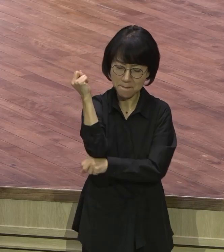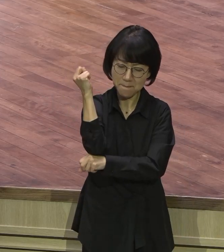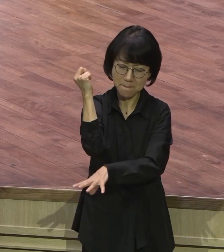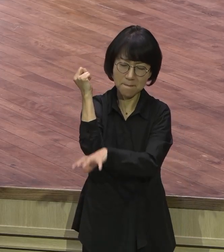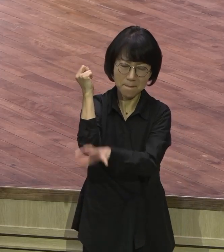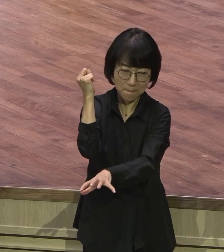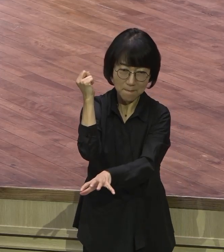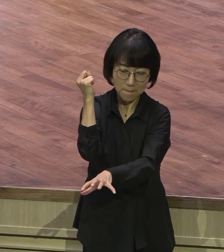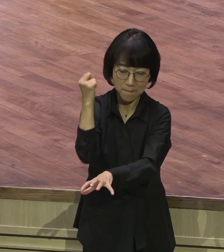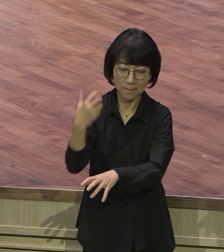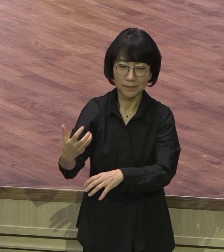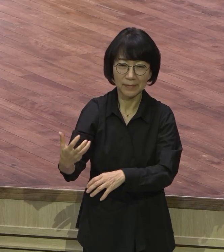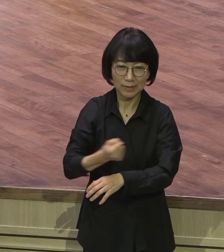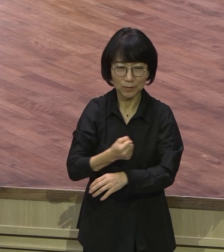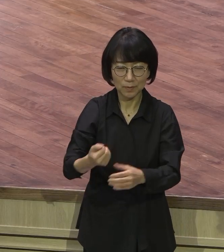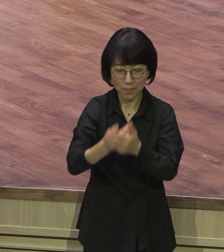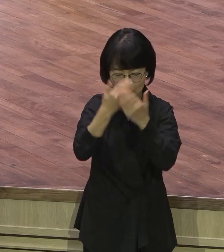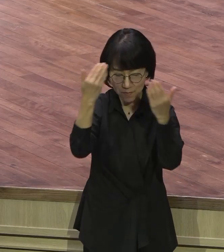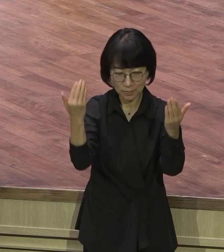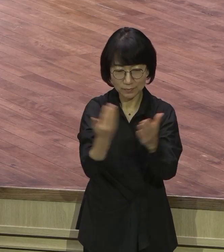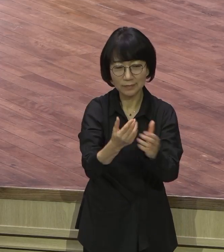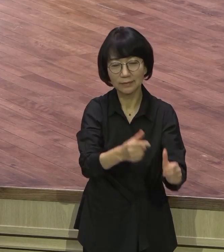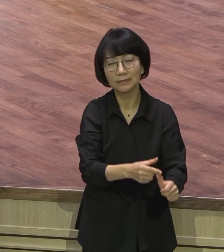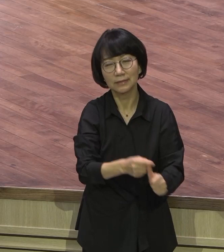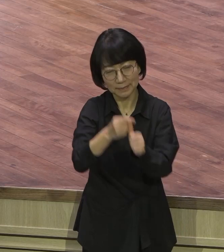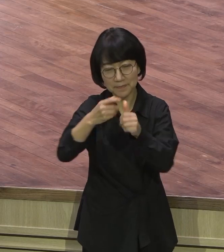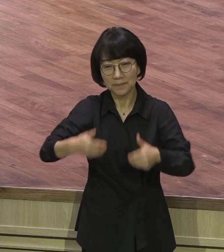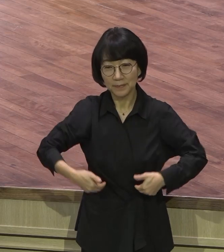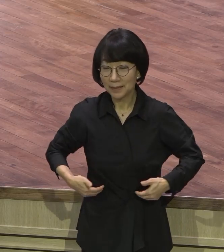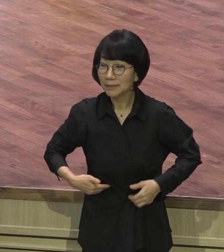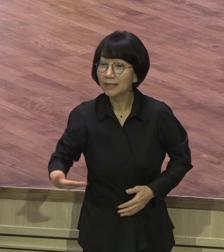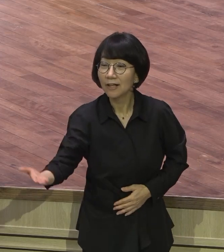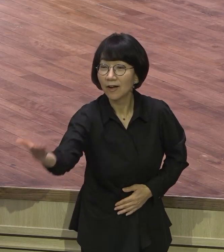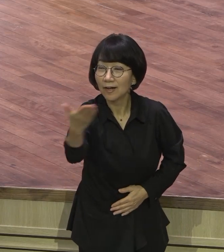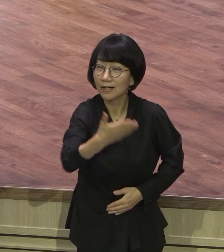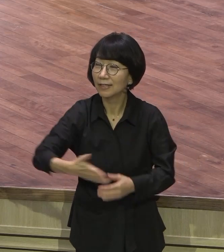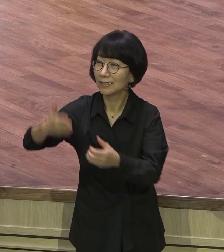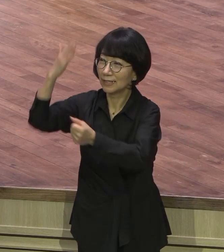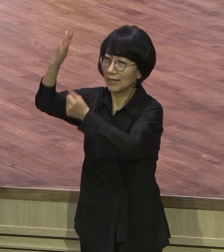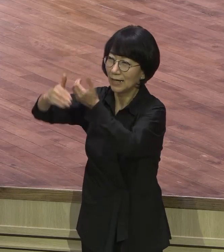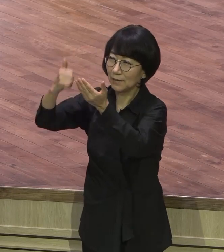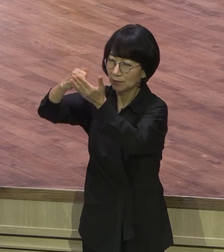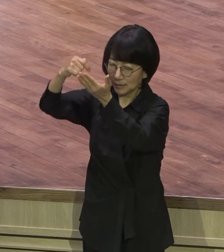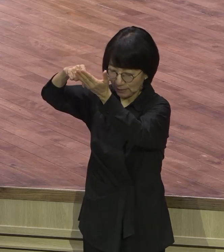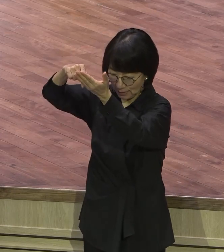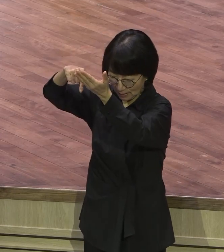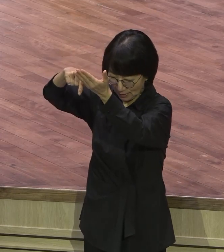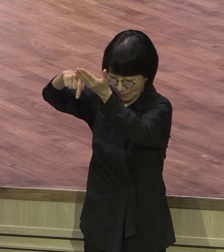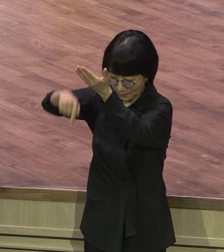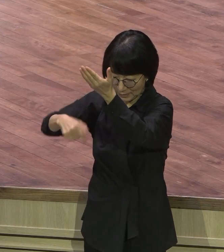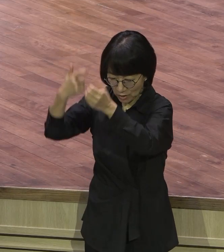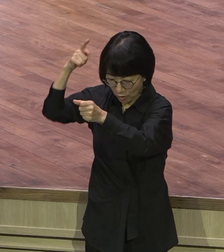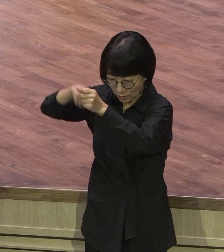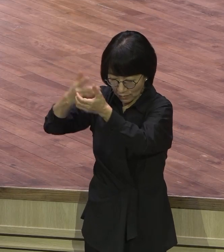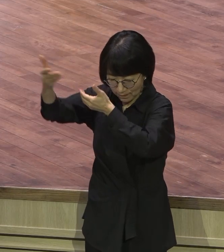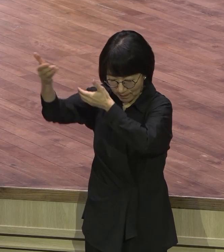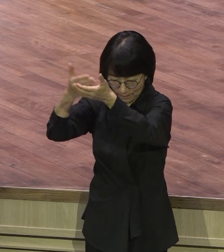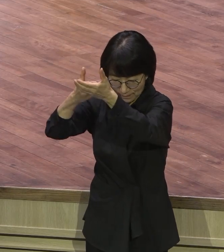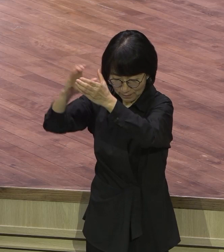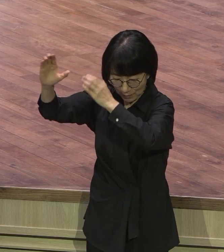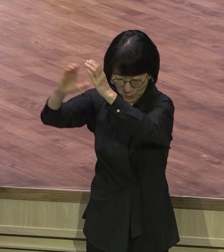속으로 들어가는 영계 전성도는 하나님과 깊은 영적 교제 속에 이삼철나라 살리는